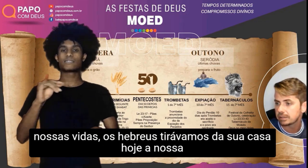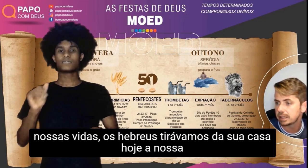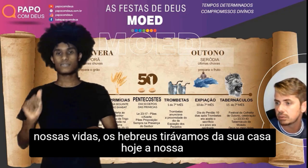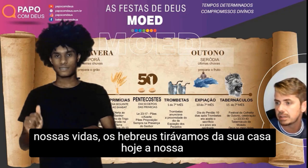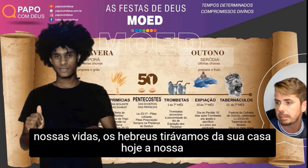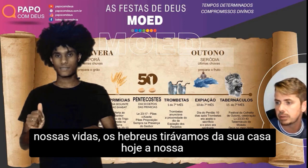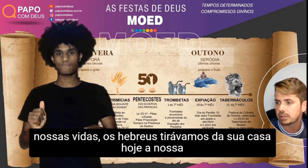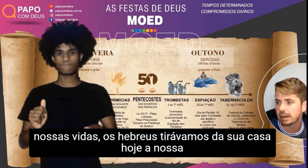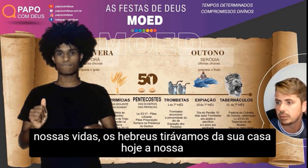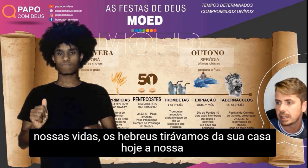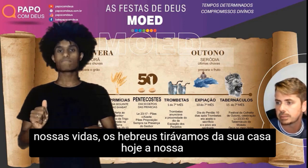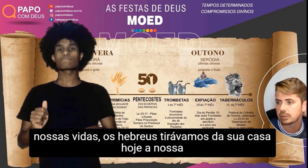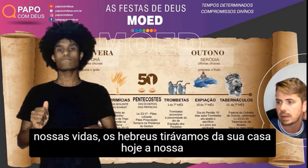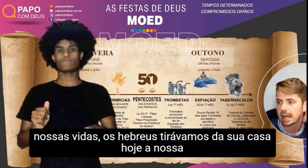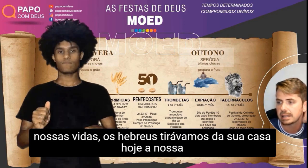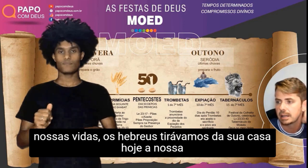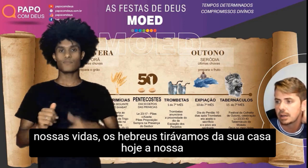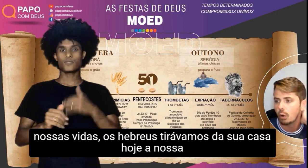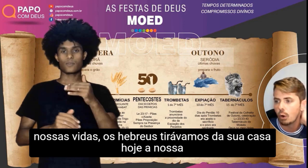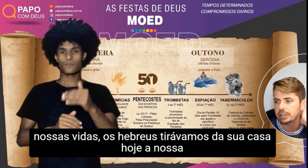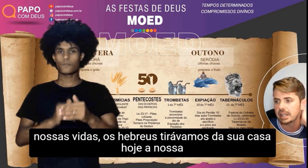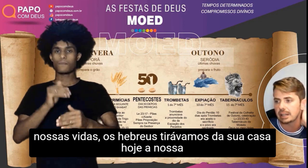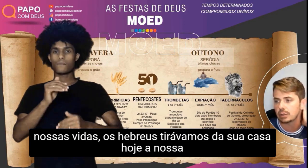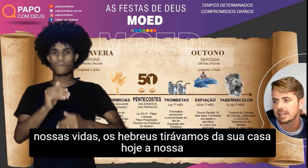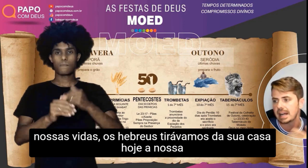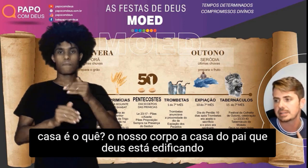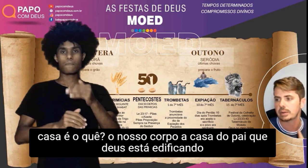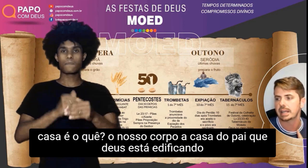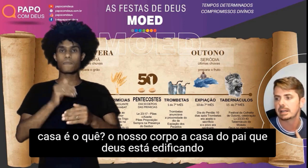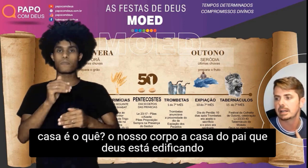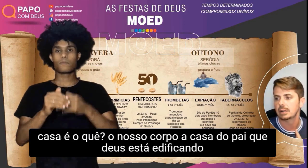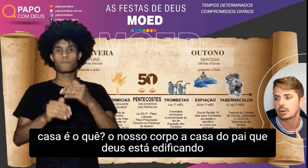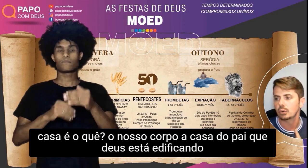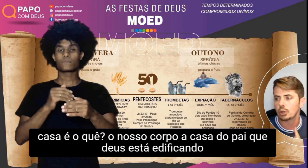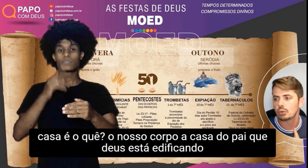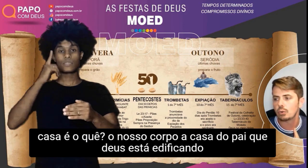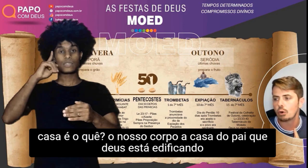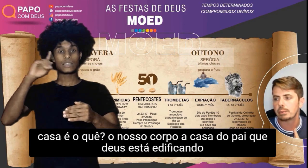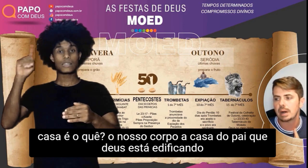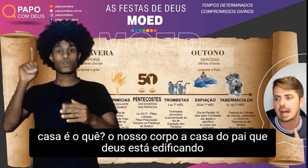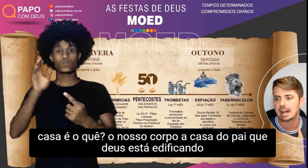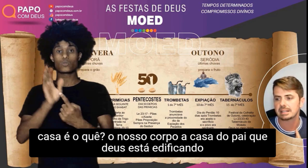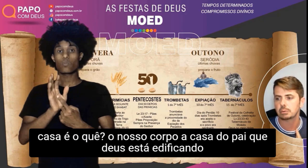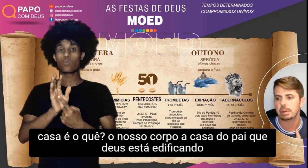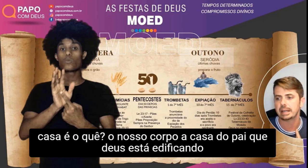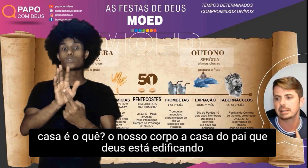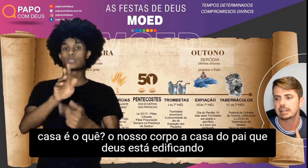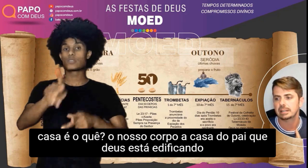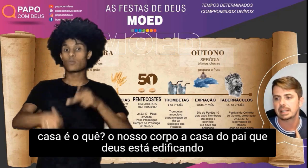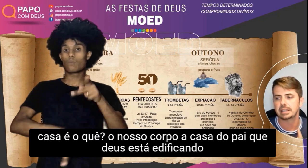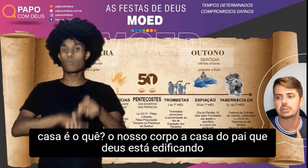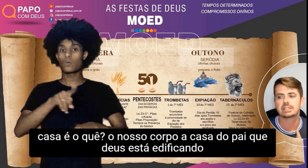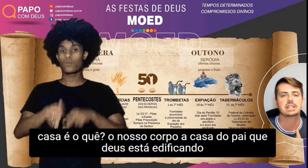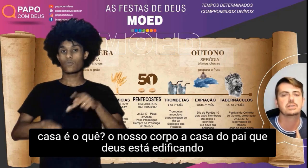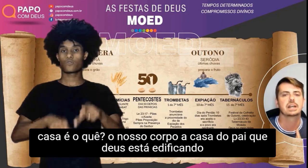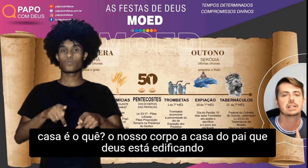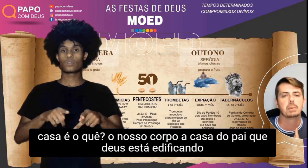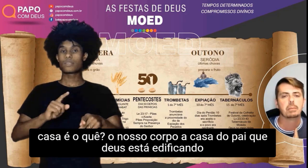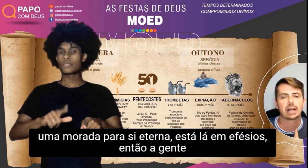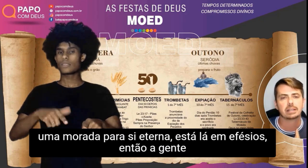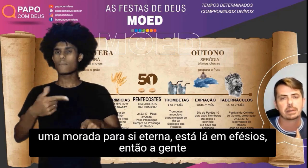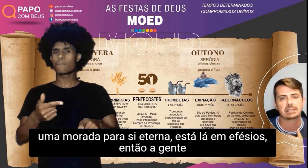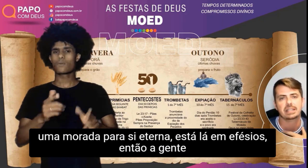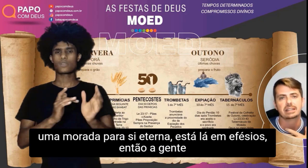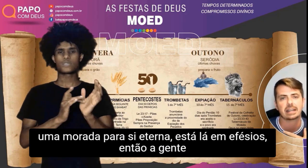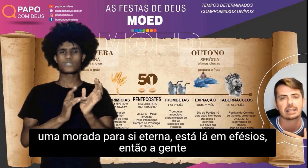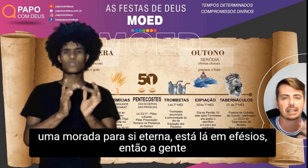das nossas vidas. Os hebreus tiravam os asmos da sua casa. Hoje, a nossa casa é o quê? O nosso corpo, a casa do Pai, que Deus está edificando